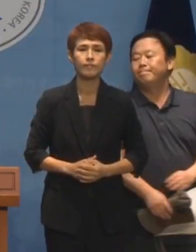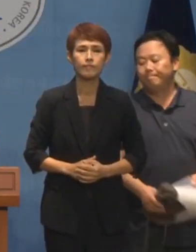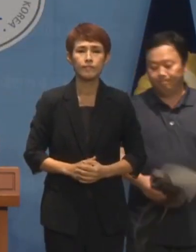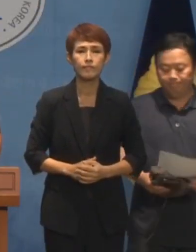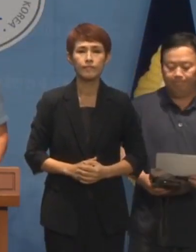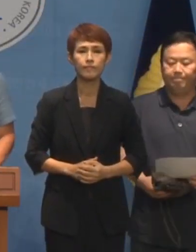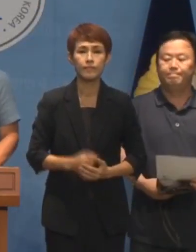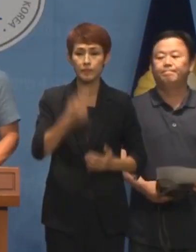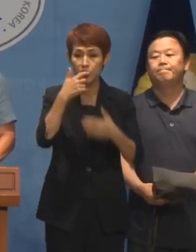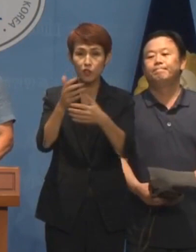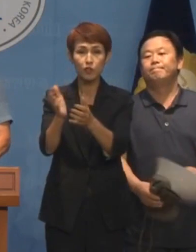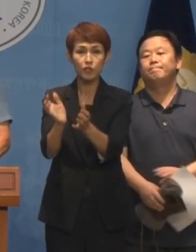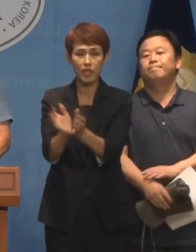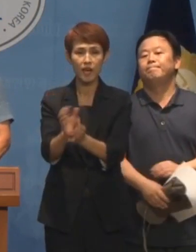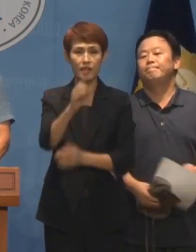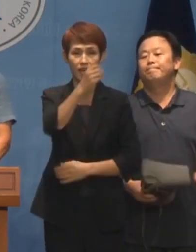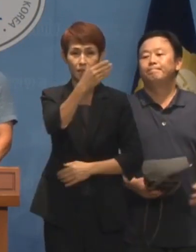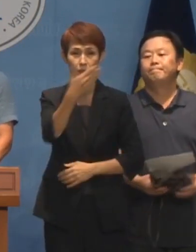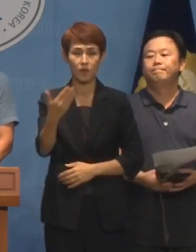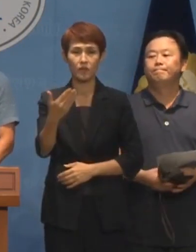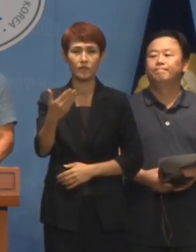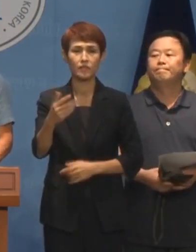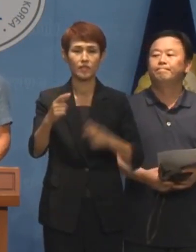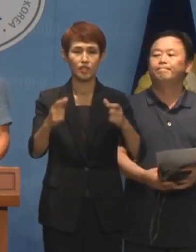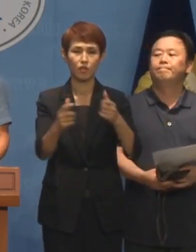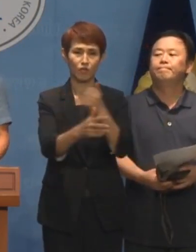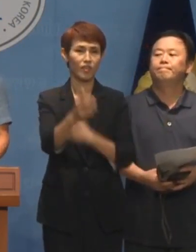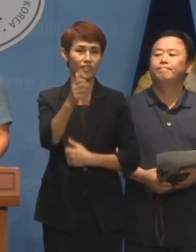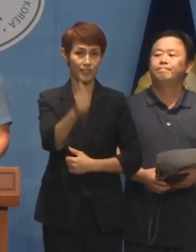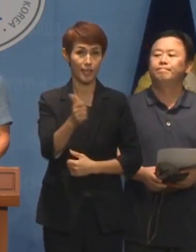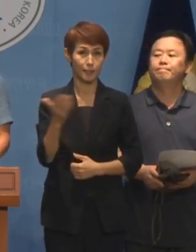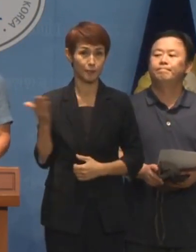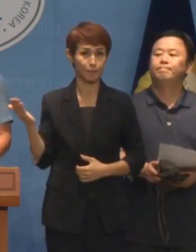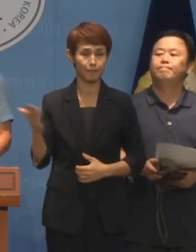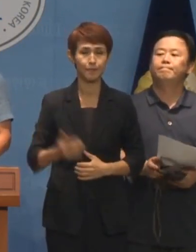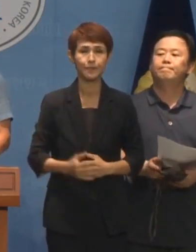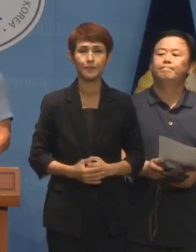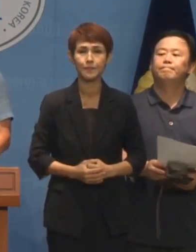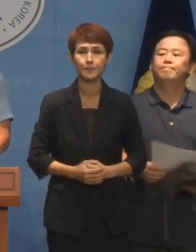네, 더불어민주당 여주 양평 지역위원장 최재관입니다.